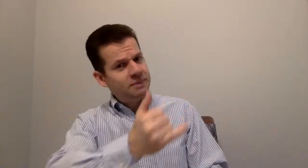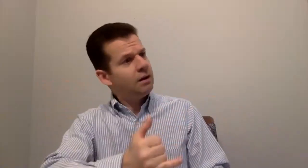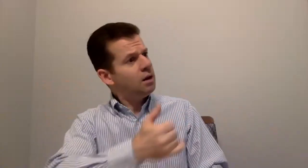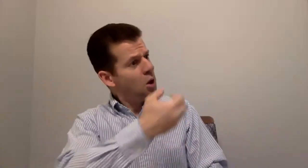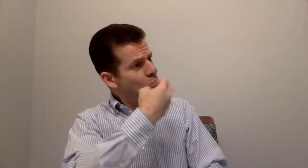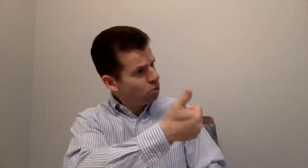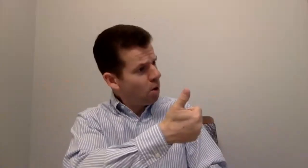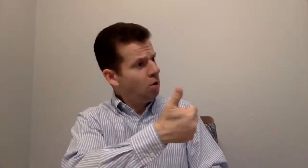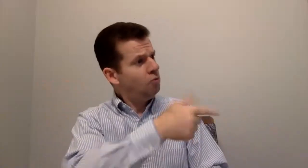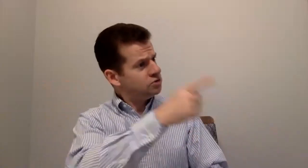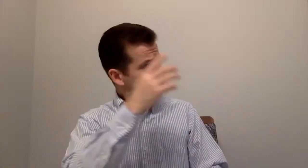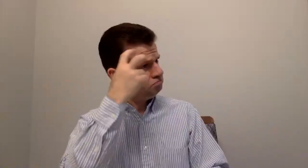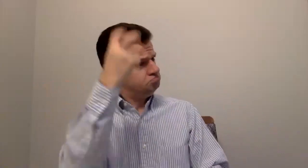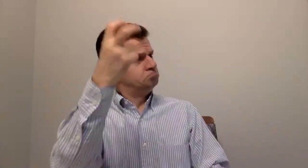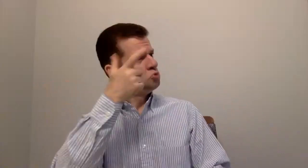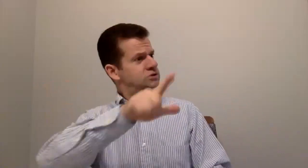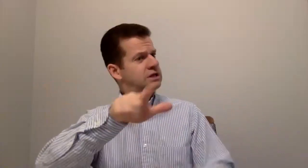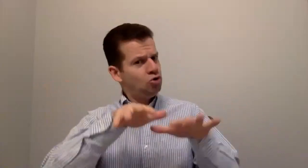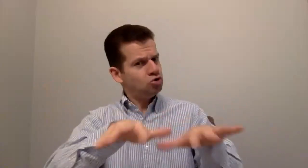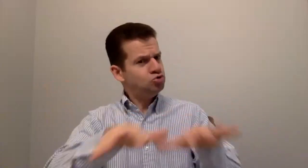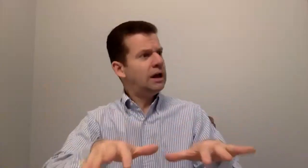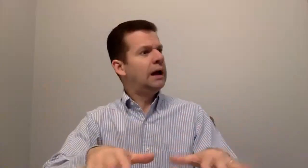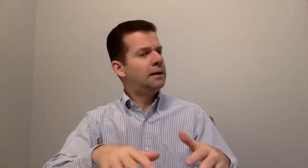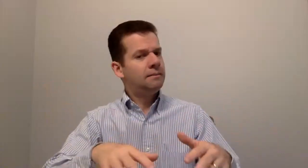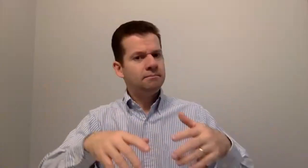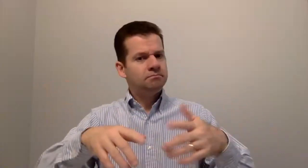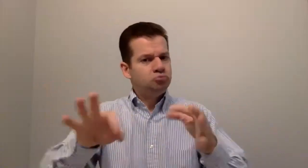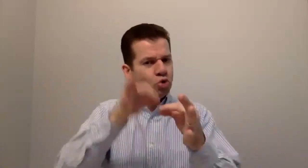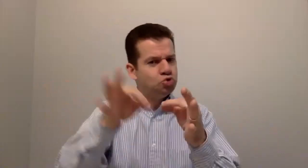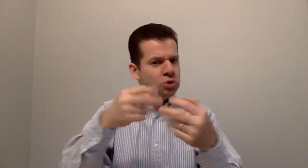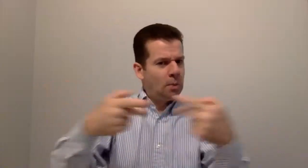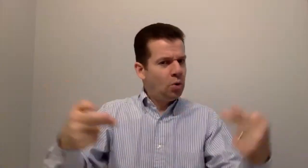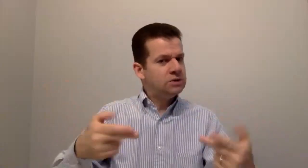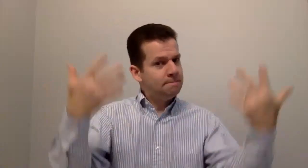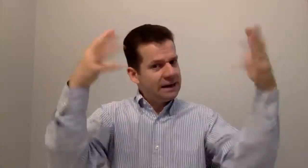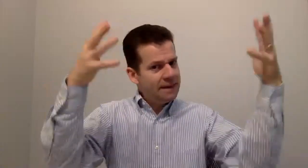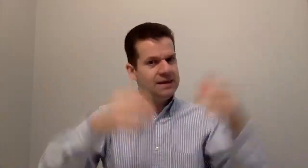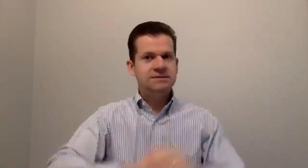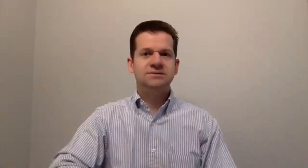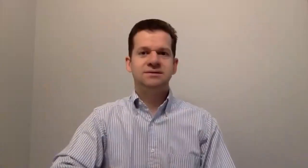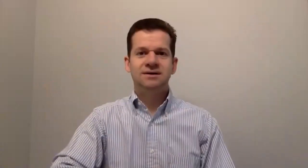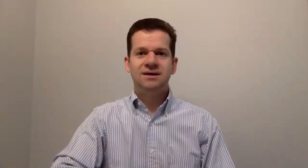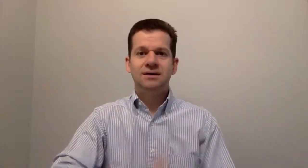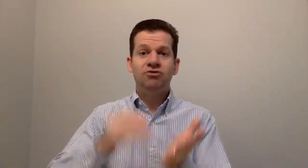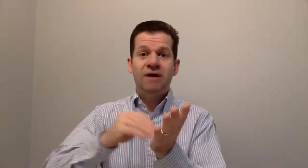ela, muito bom, você conseguiu costurar, costura alguma coisa? Parabéns. Então,